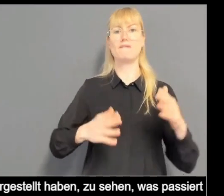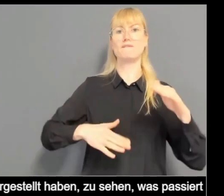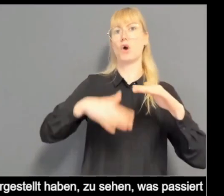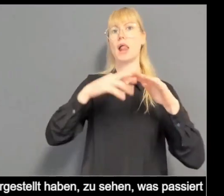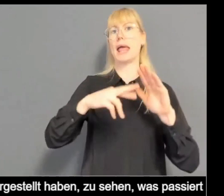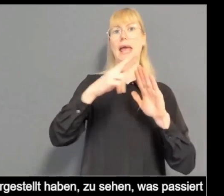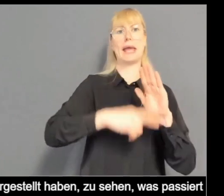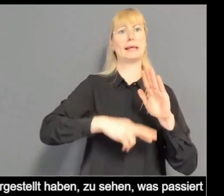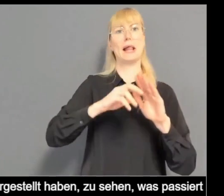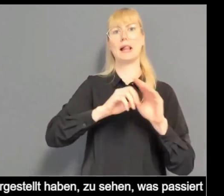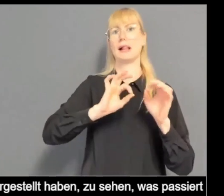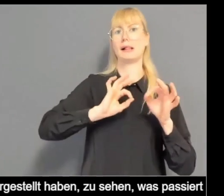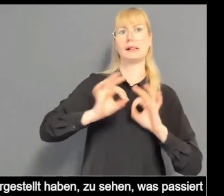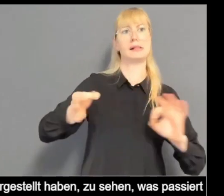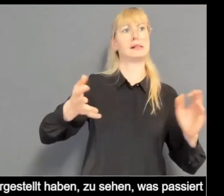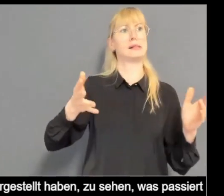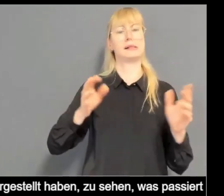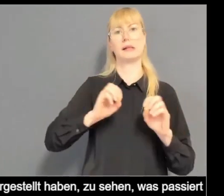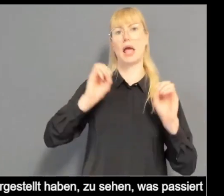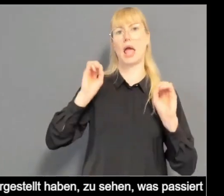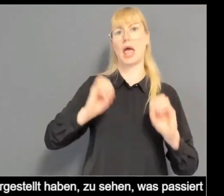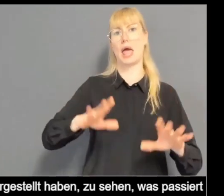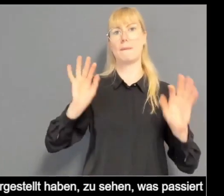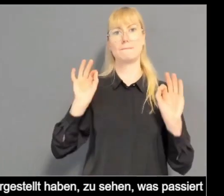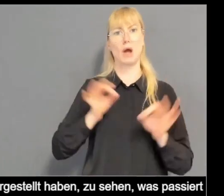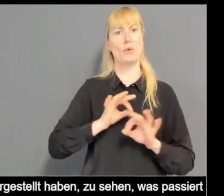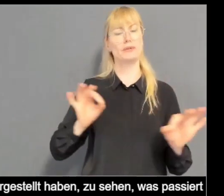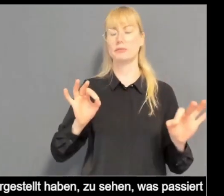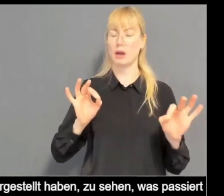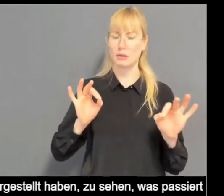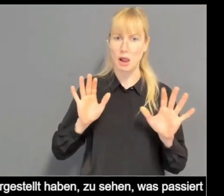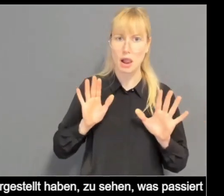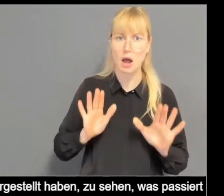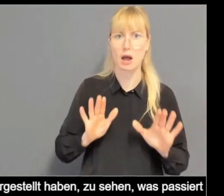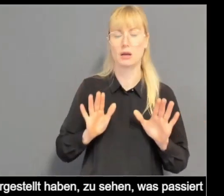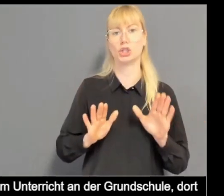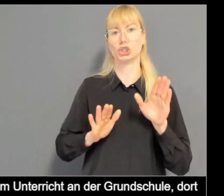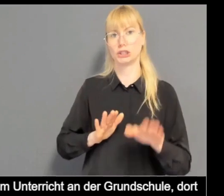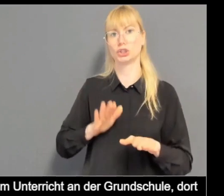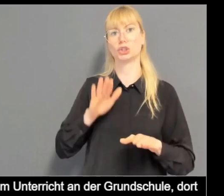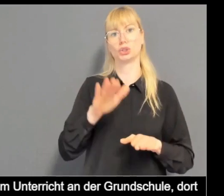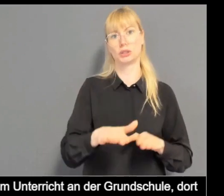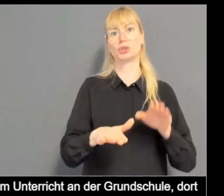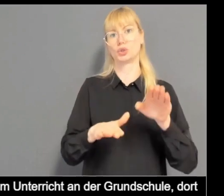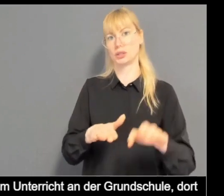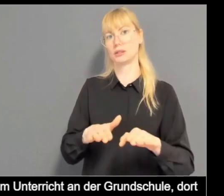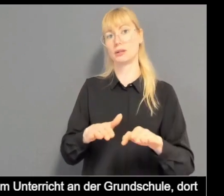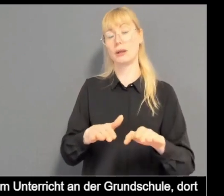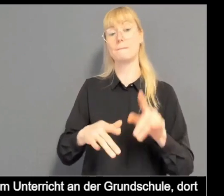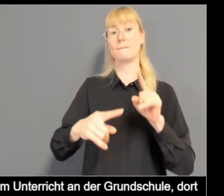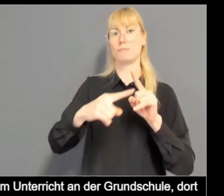diese schrittweisen Erleichterung zu schaffen, gerade auch dort, wo wir es ja verantworten können, weil